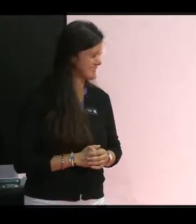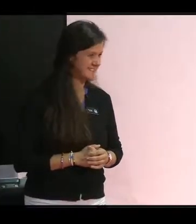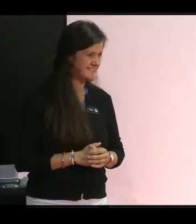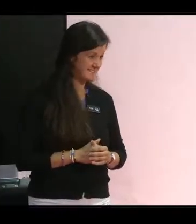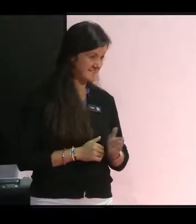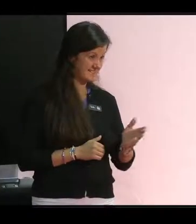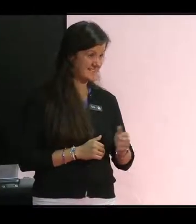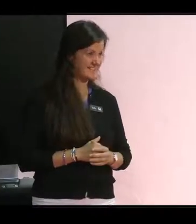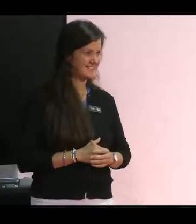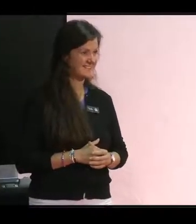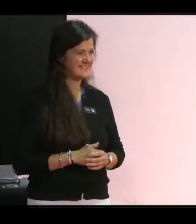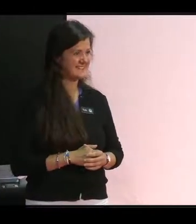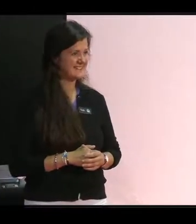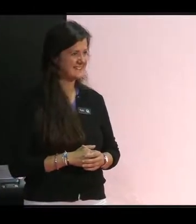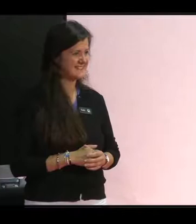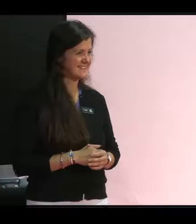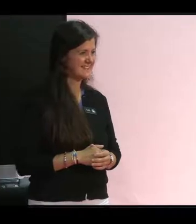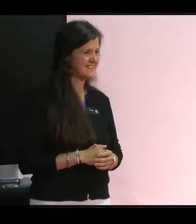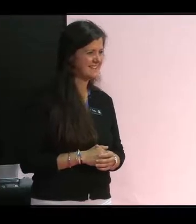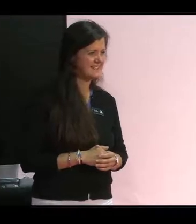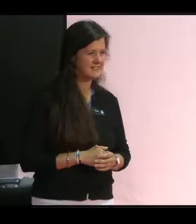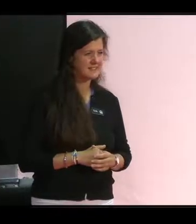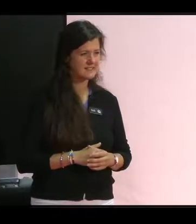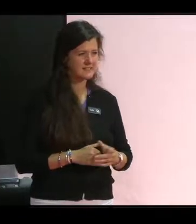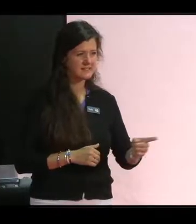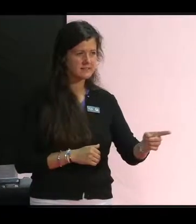Där har vi en. Ja.